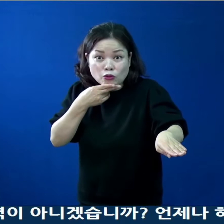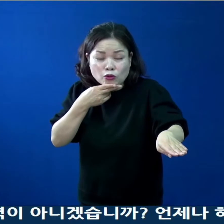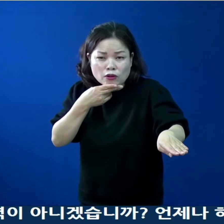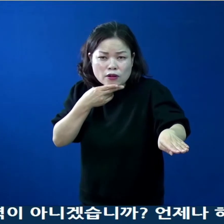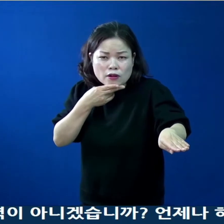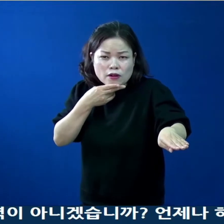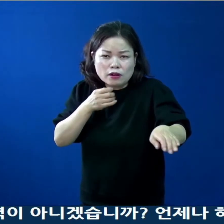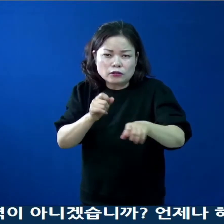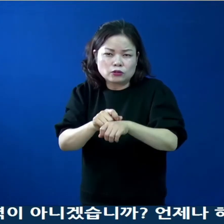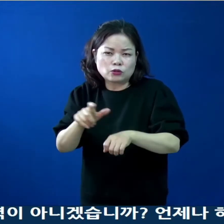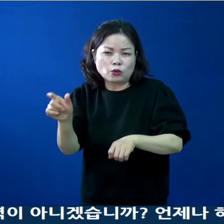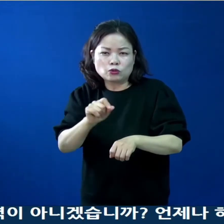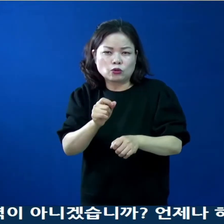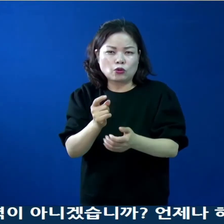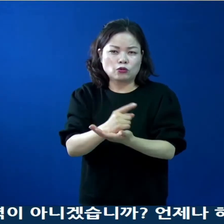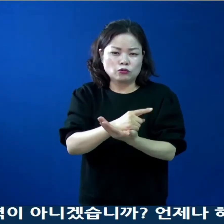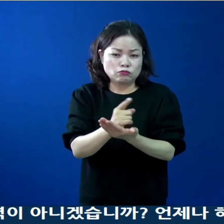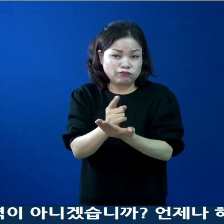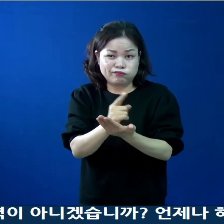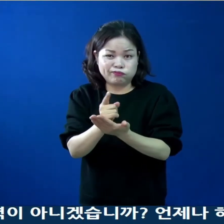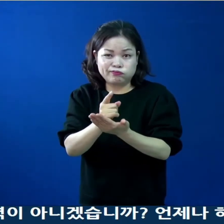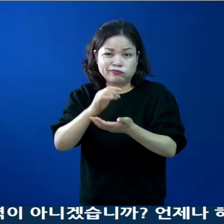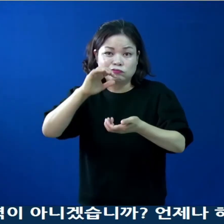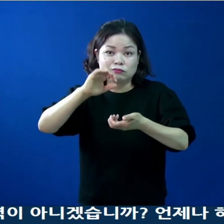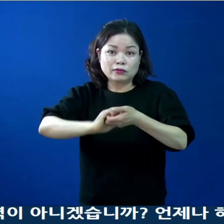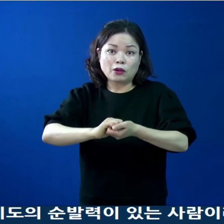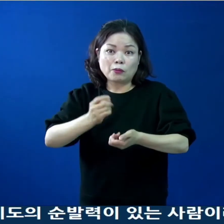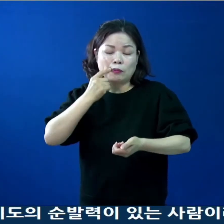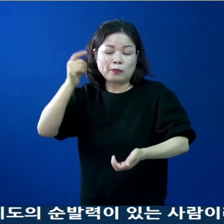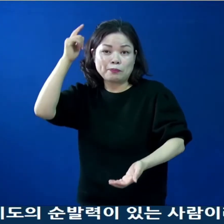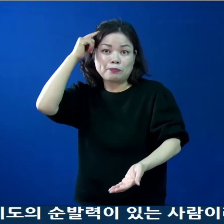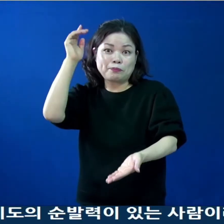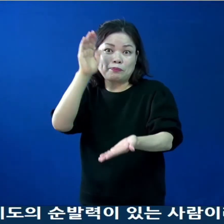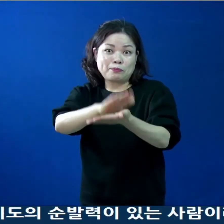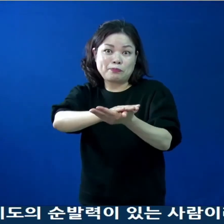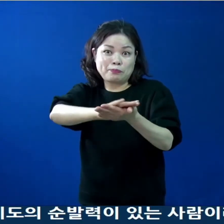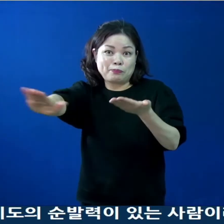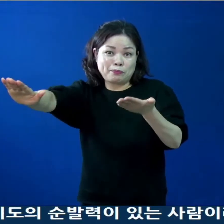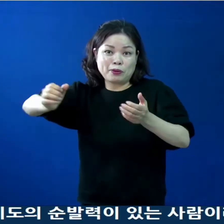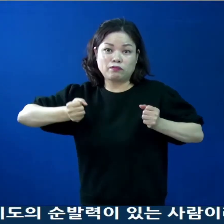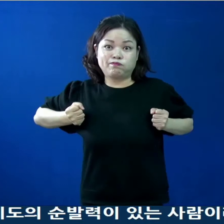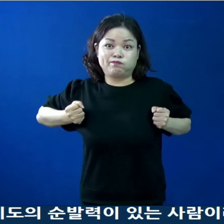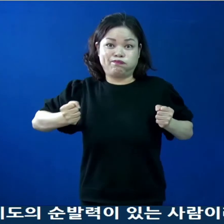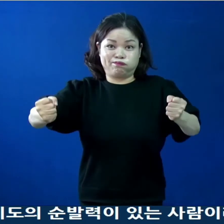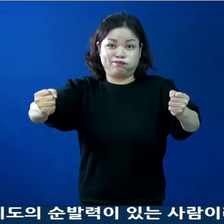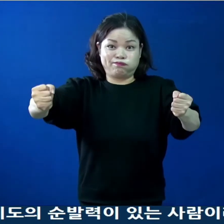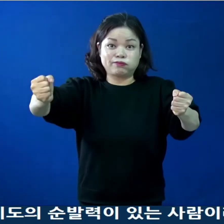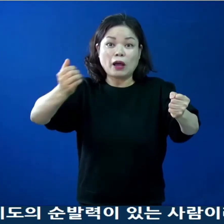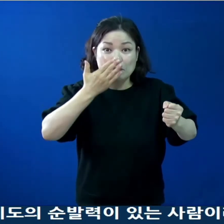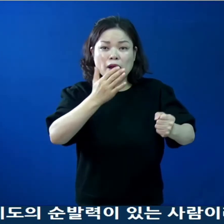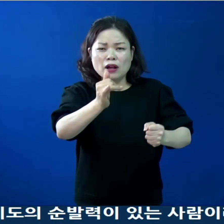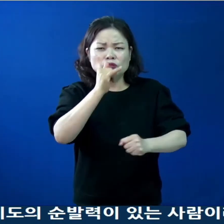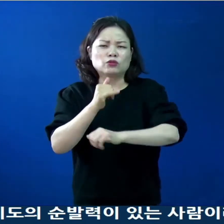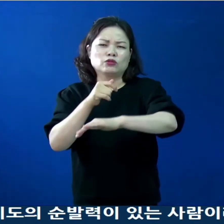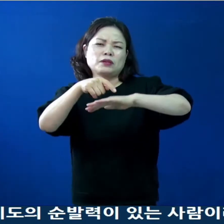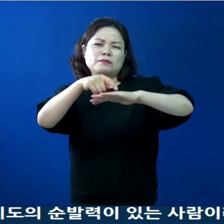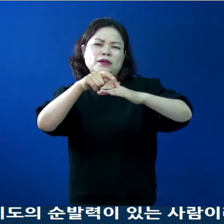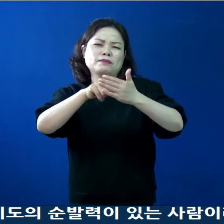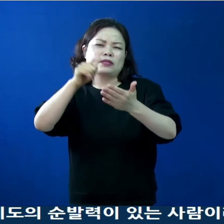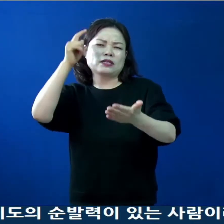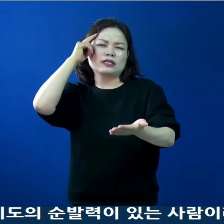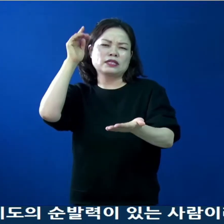고속도로처럼 속도 제한도 없습니다. 시원하게 뚫려 있습니다. 그곳이 바로 우리 마음의 시온의